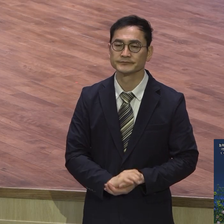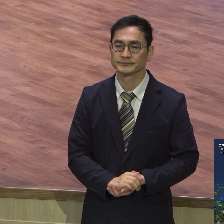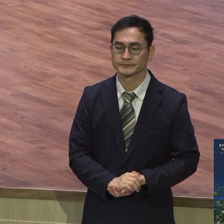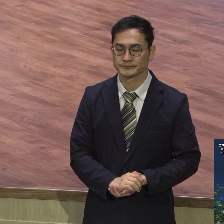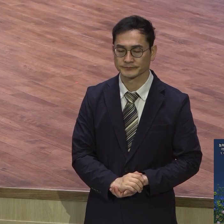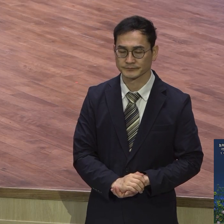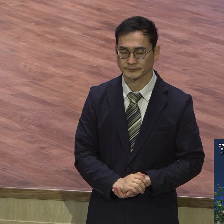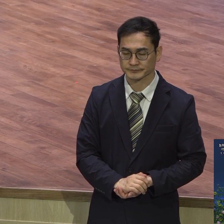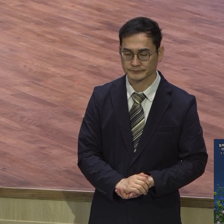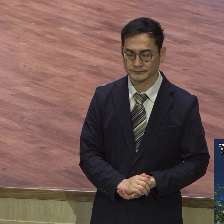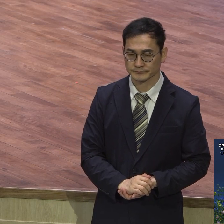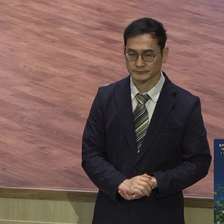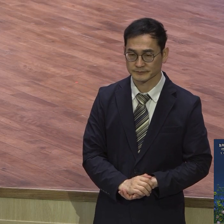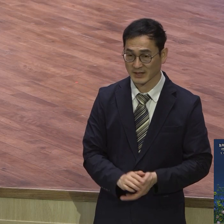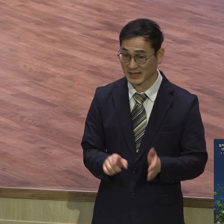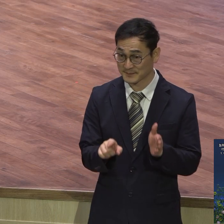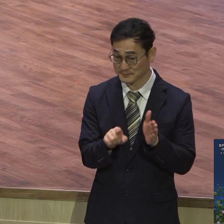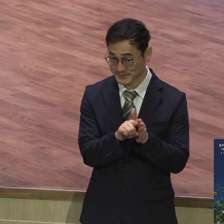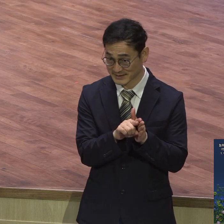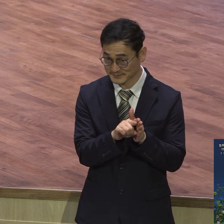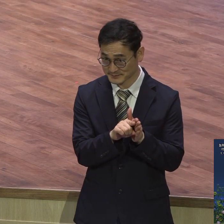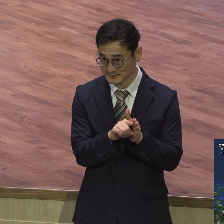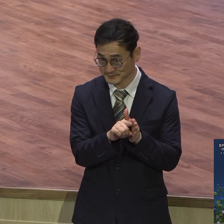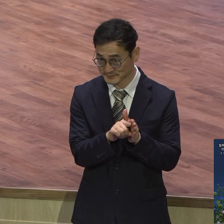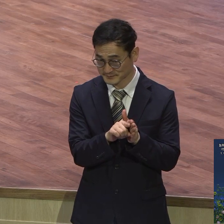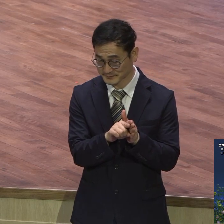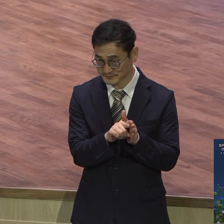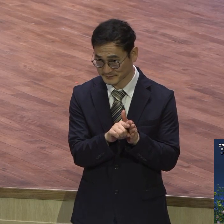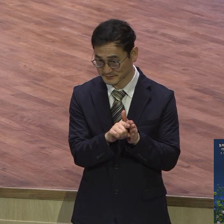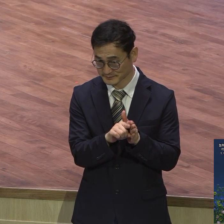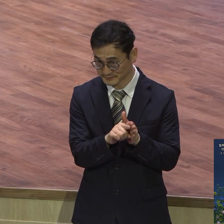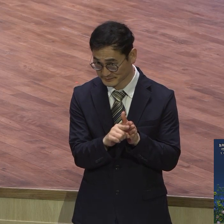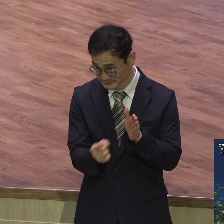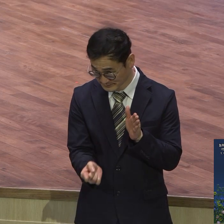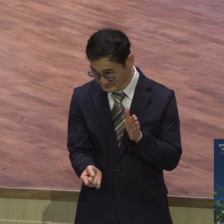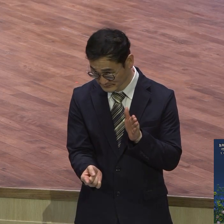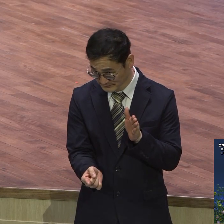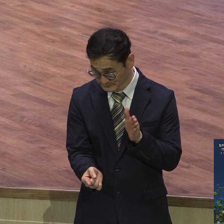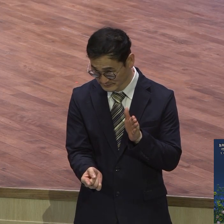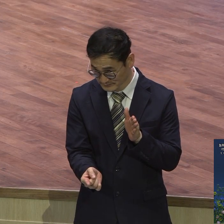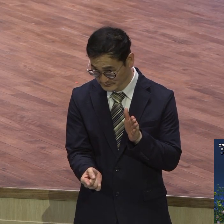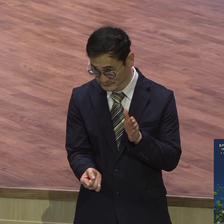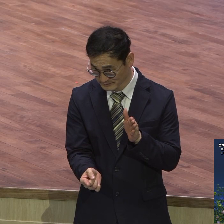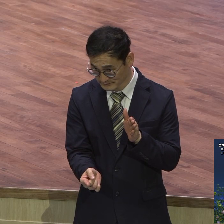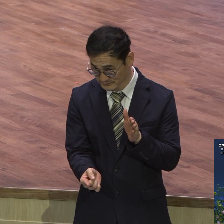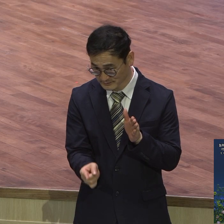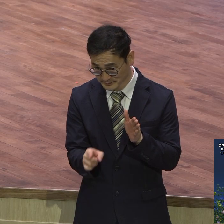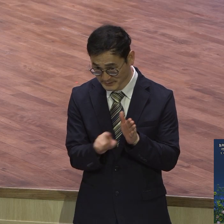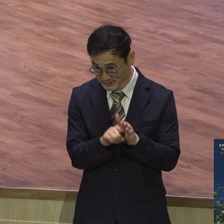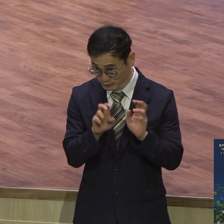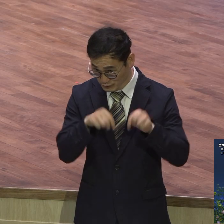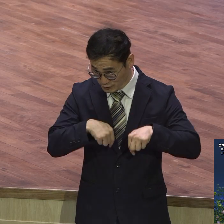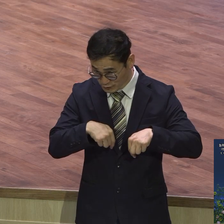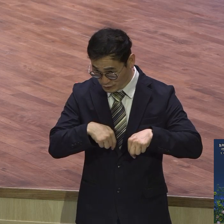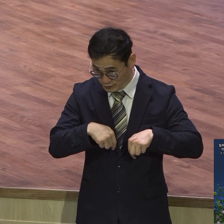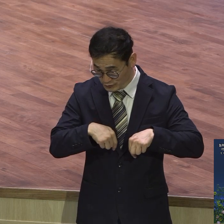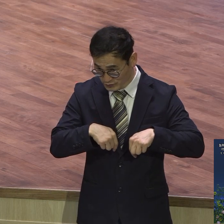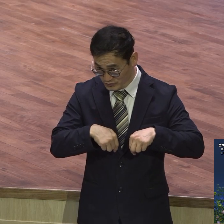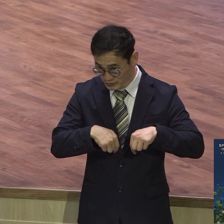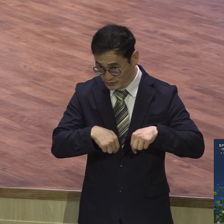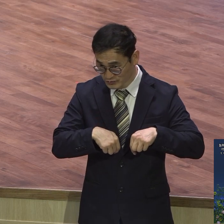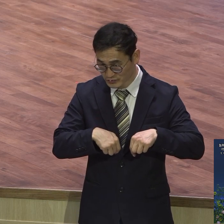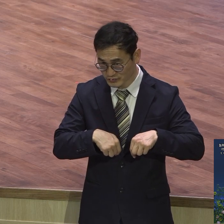경호하게 속이는 겁니다. 불신앙은요 이스라엘 백인들 처럼 돌이킬 수 없는 큰 실패를 가져와요. 불신앙 저는 못된 신앙으로